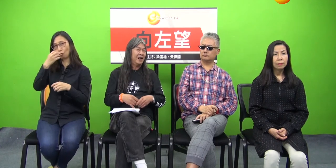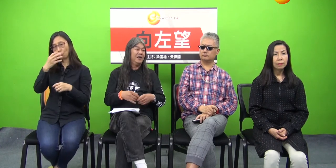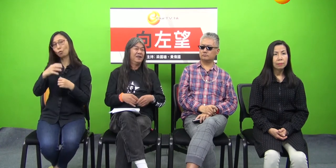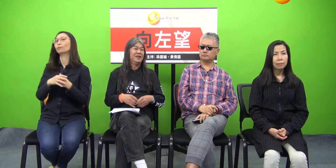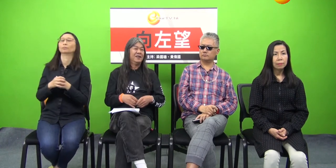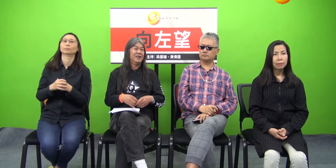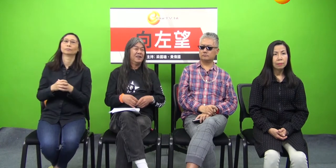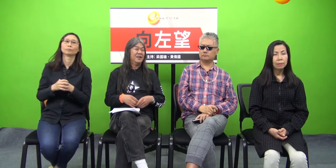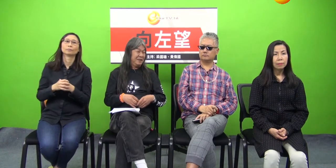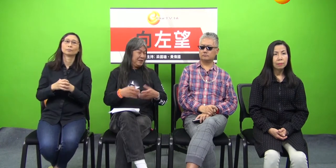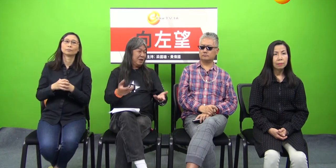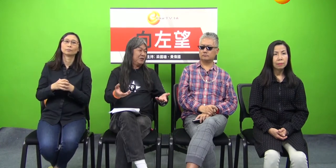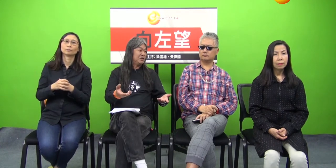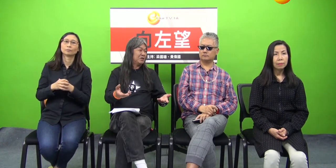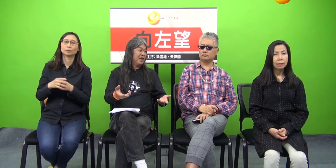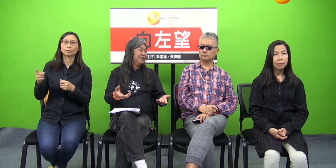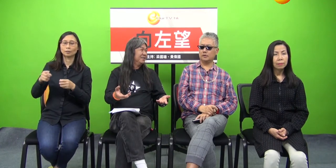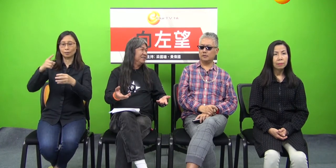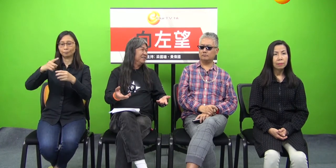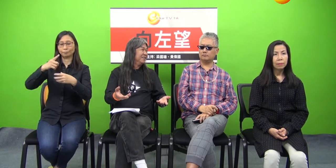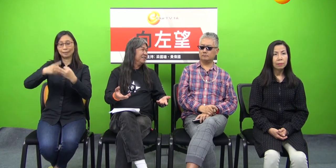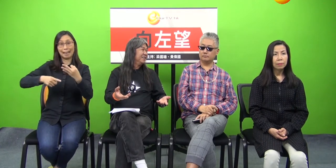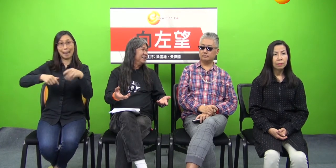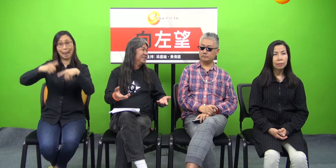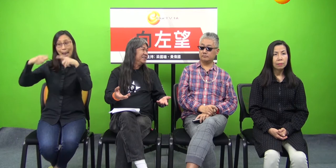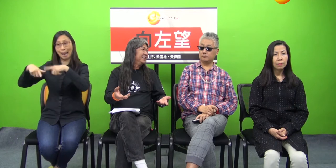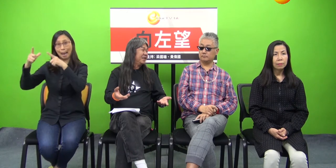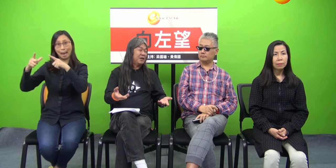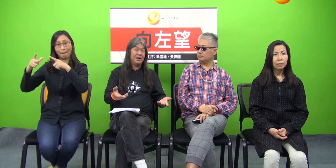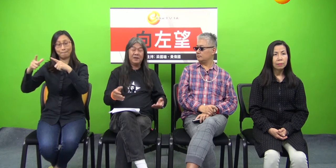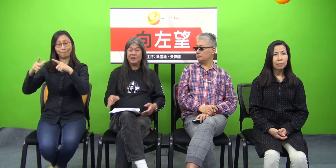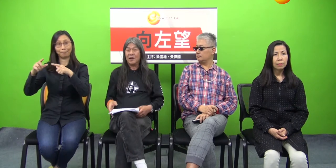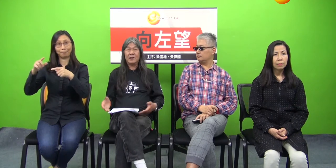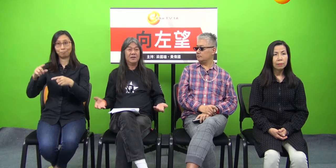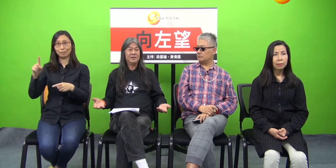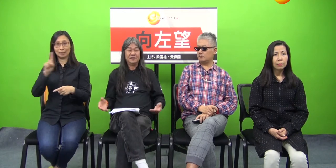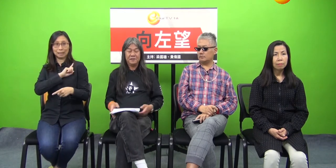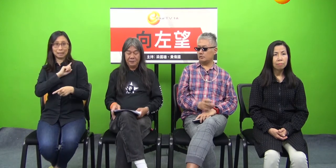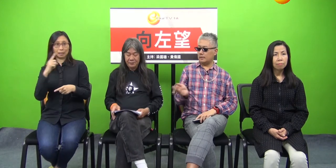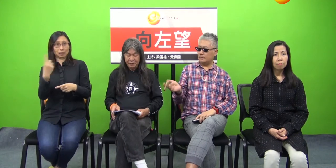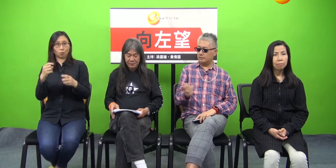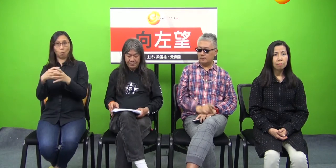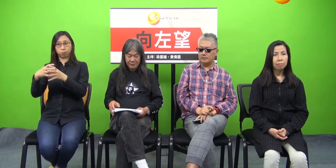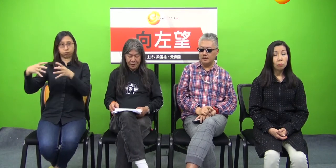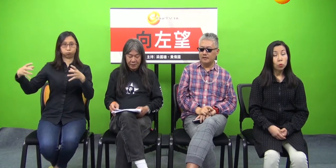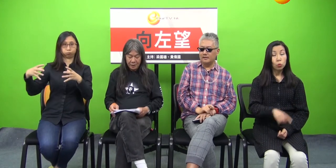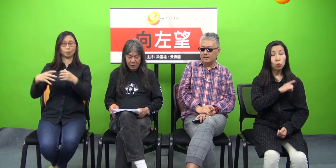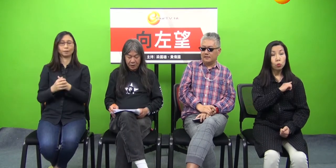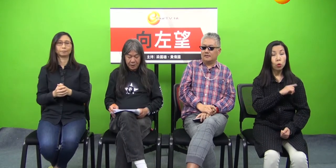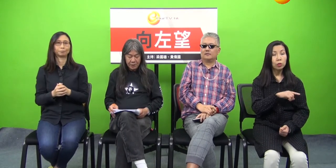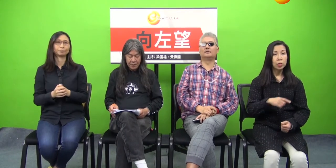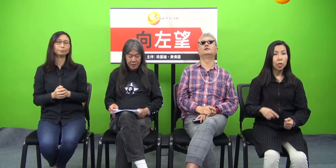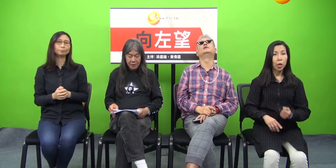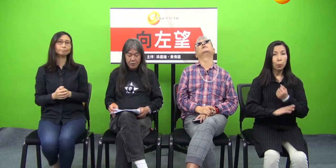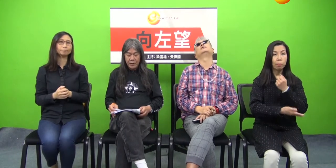系林郑独大，系咪啊？好简单， 国家资本咯， 系好简